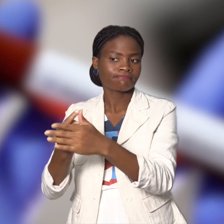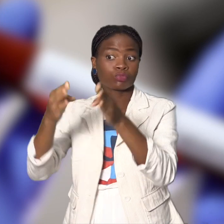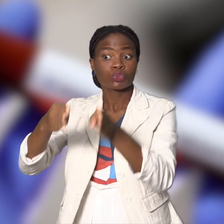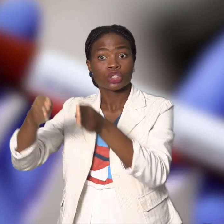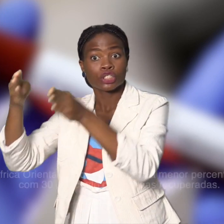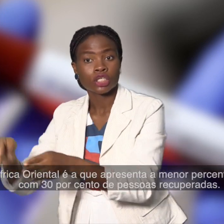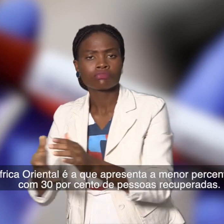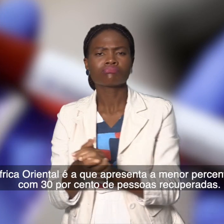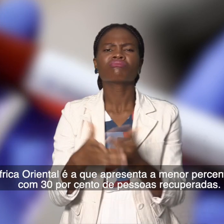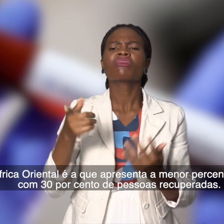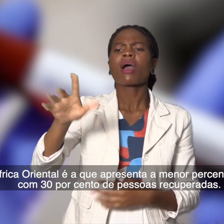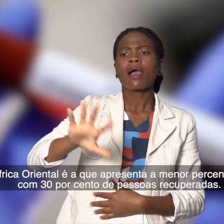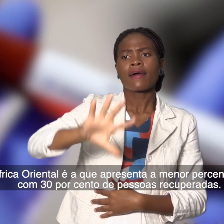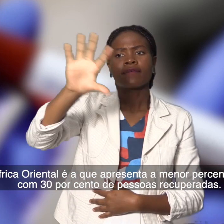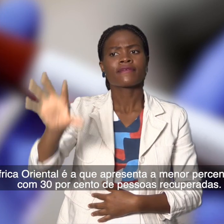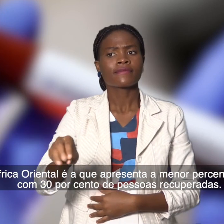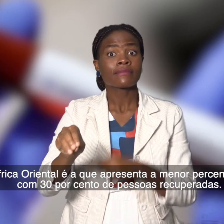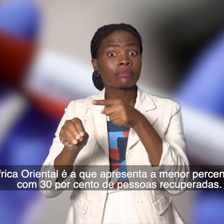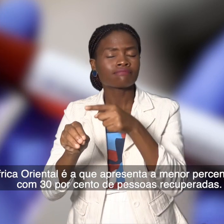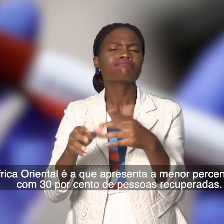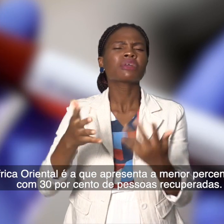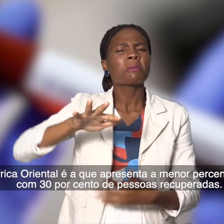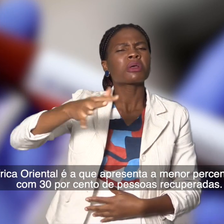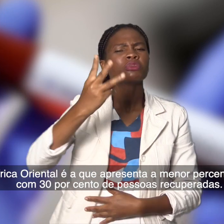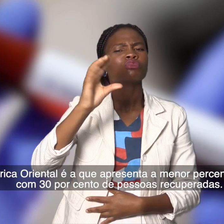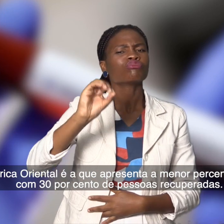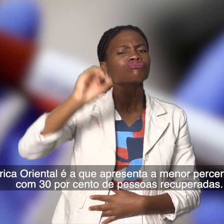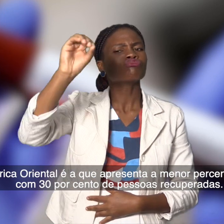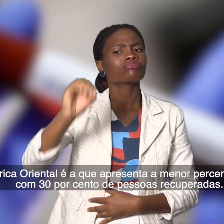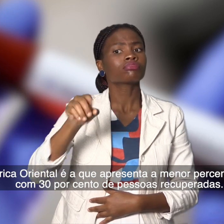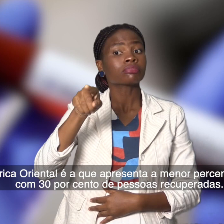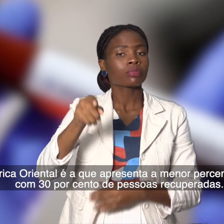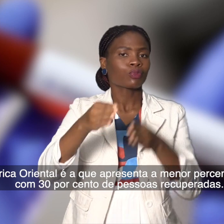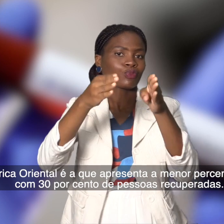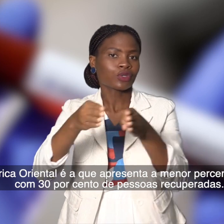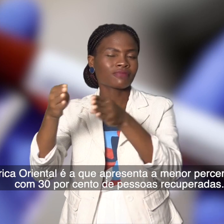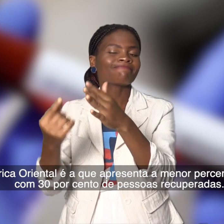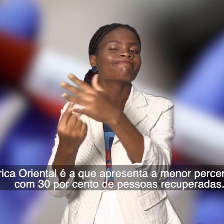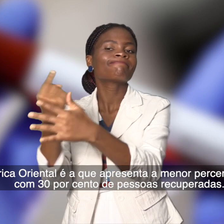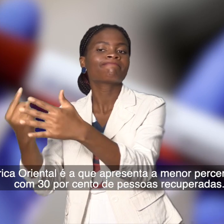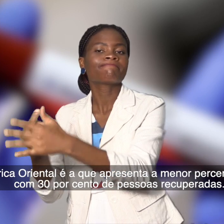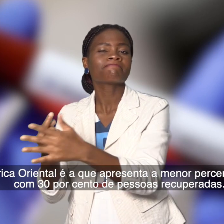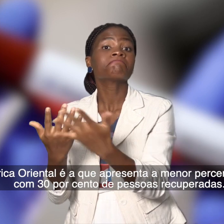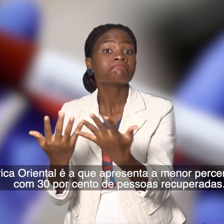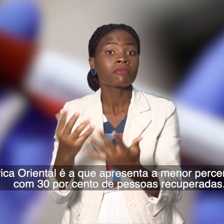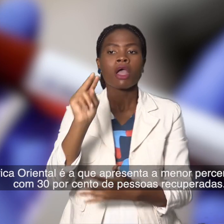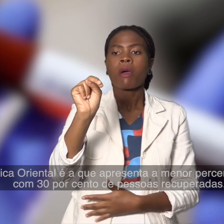A África Oriental é a que apresenta a menor porcentagem, com 30% de pessoas recuperadas.